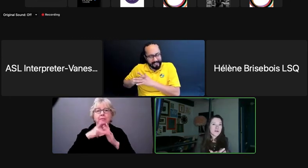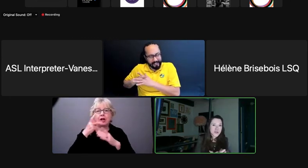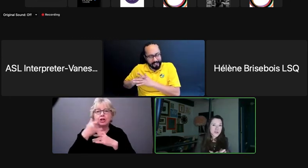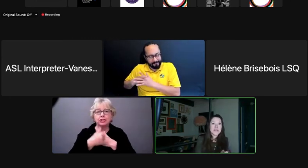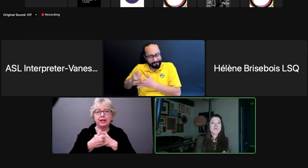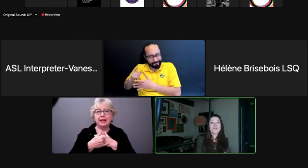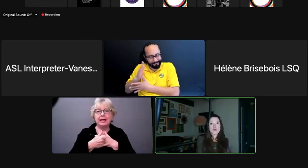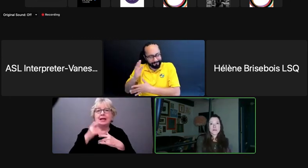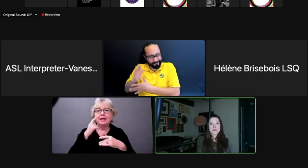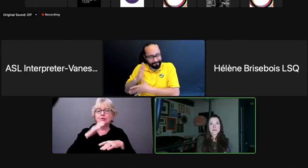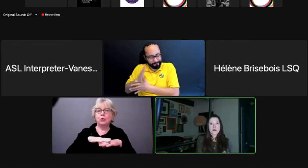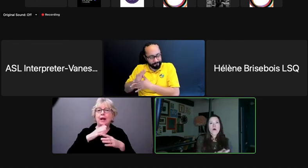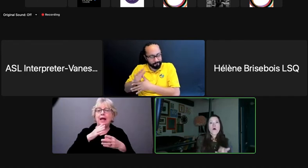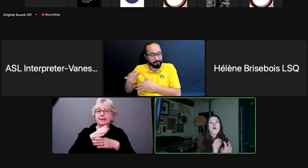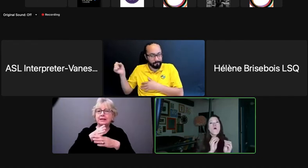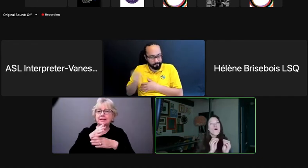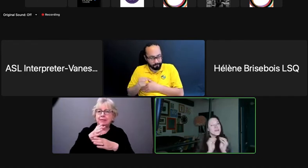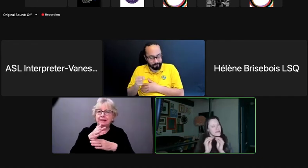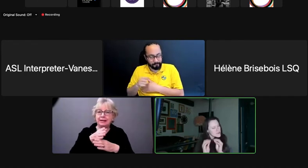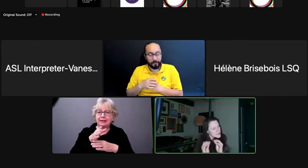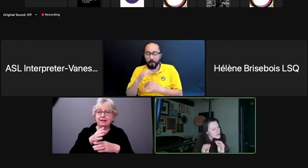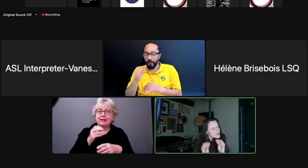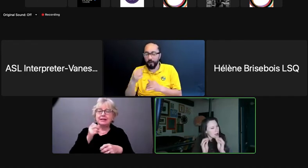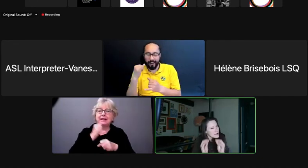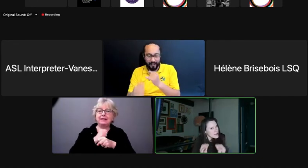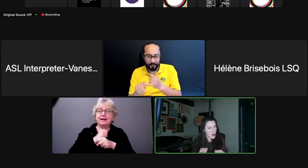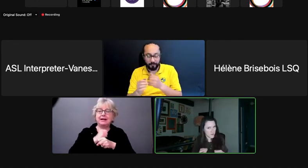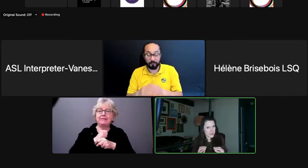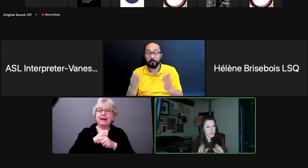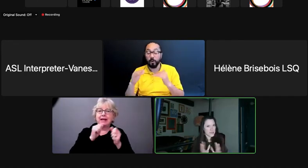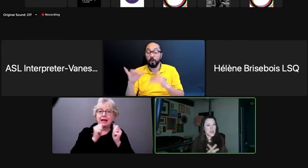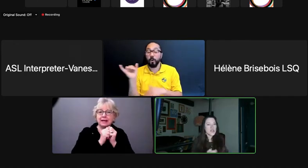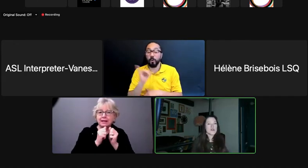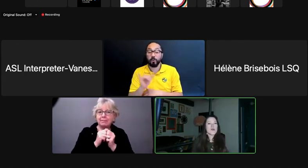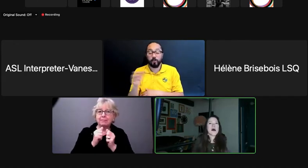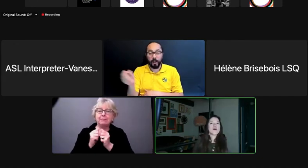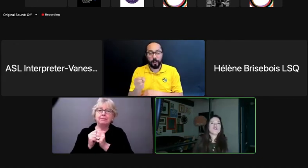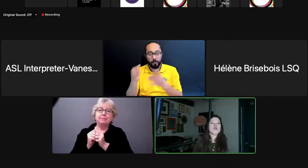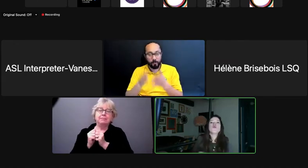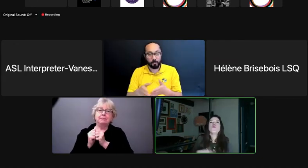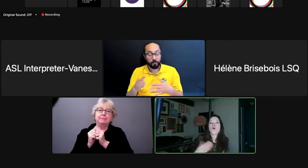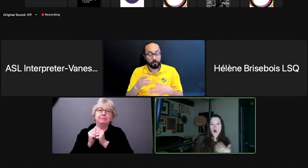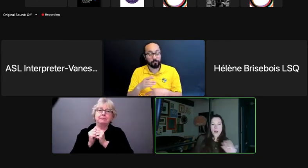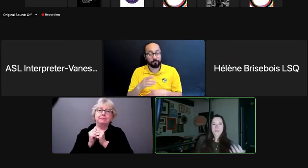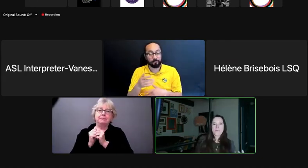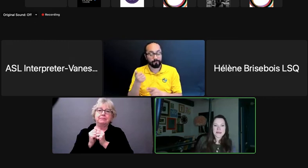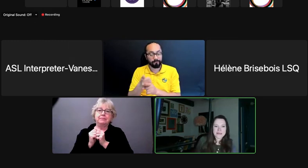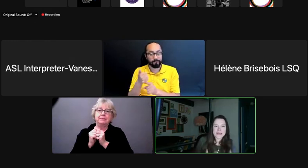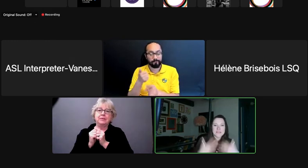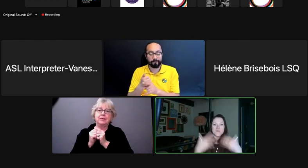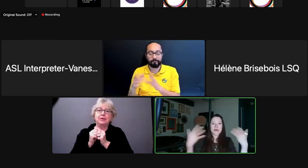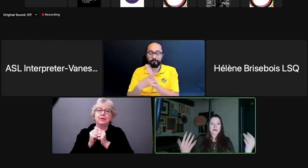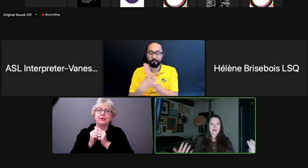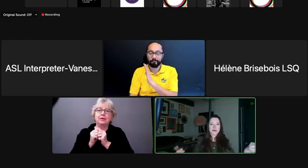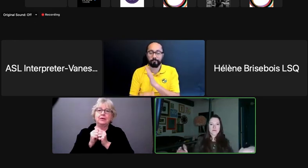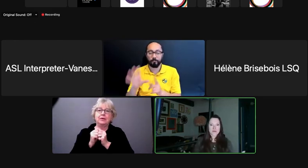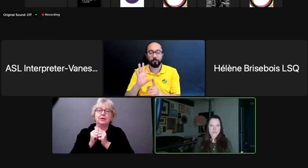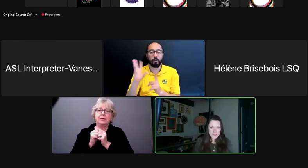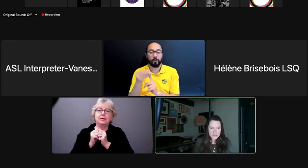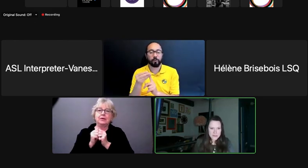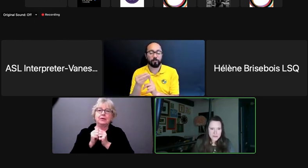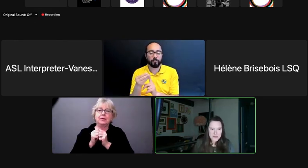'accessibilité donc du travail en amont d'avoir des gens qui ont qui